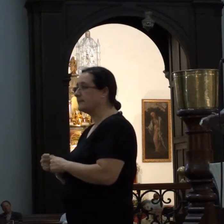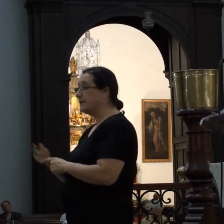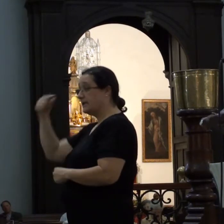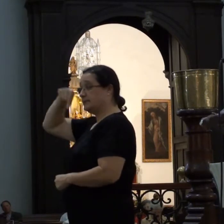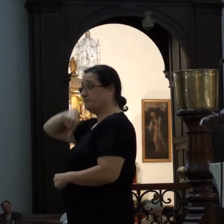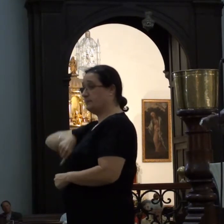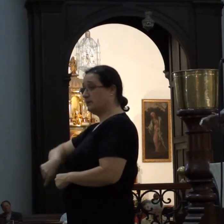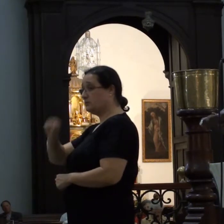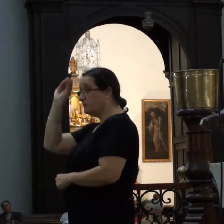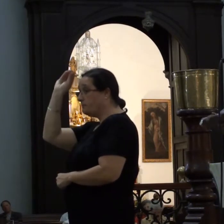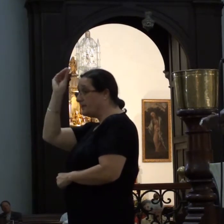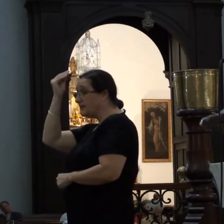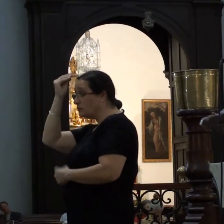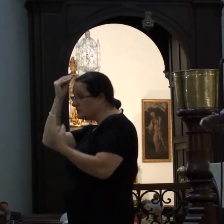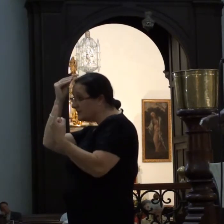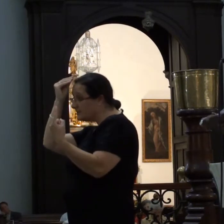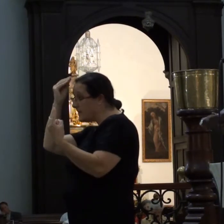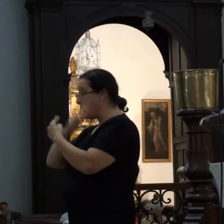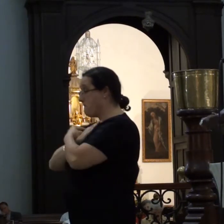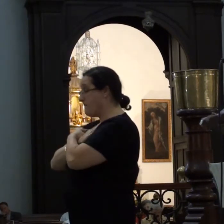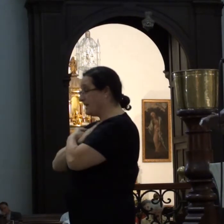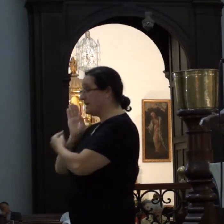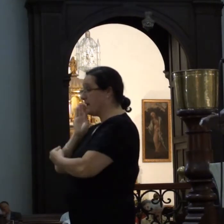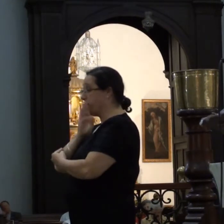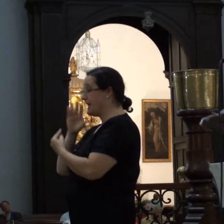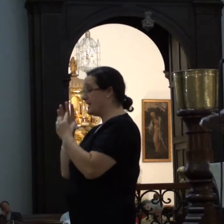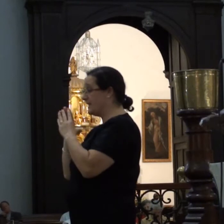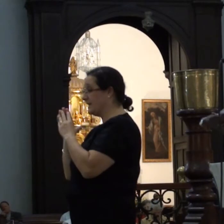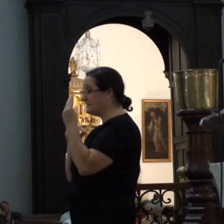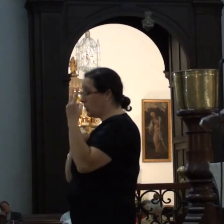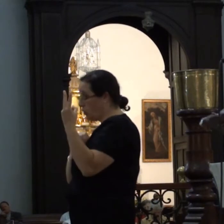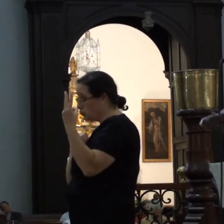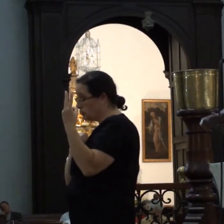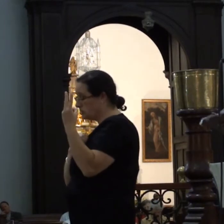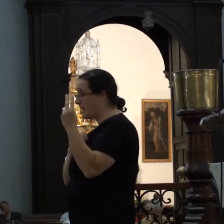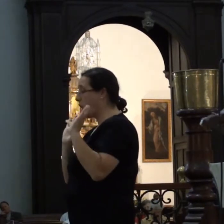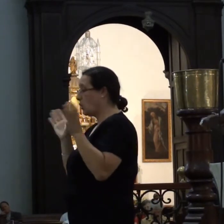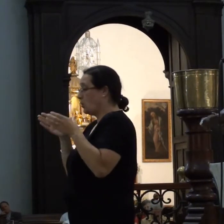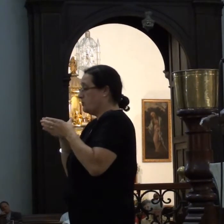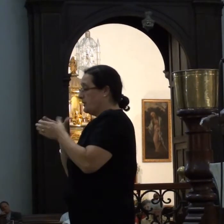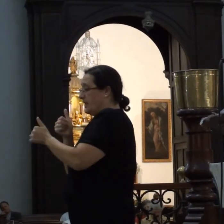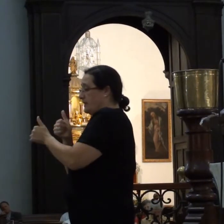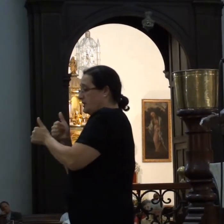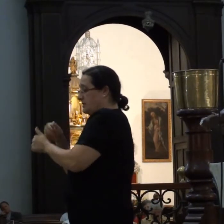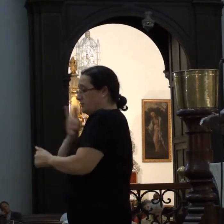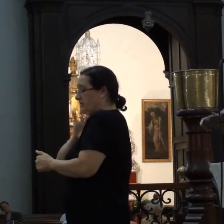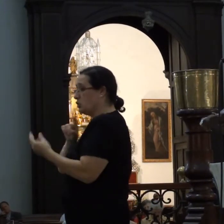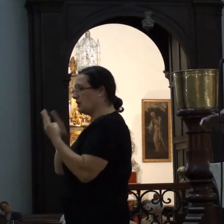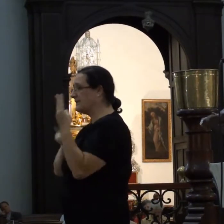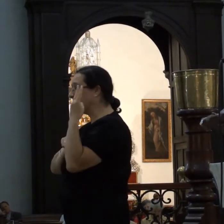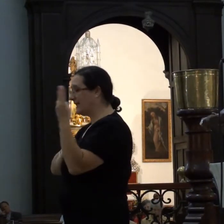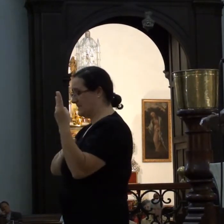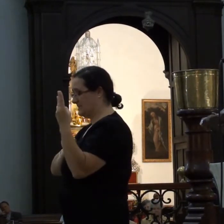Pentecostés María la madre de la iglesia la comunidad de los discípulos del señor